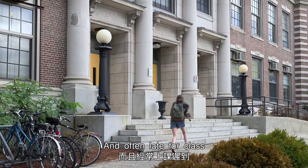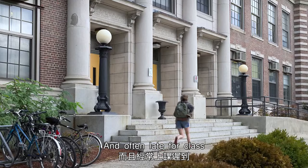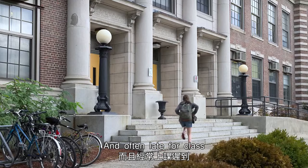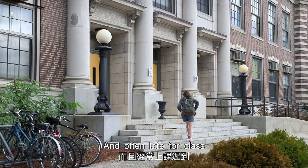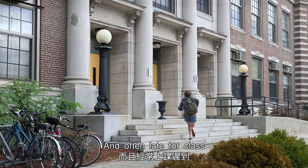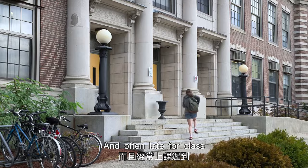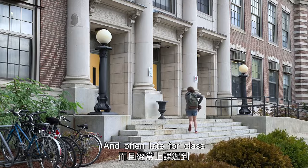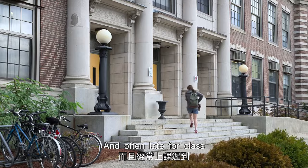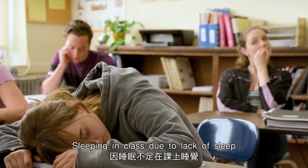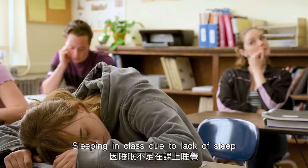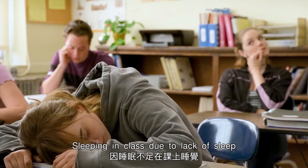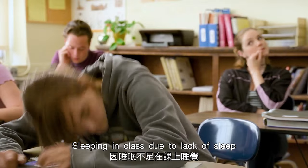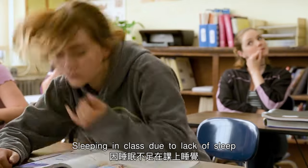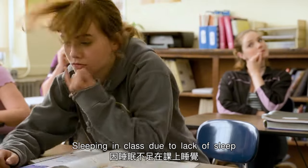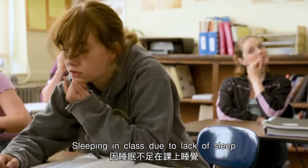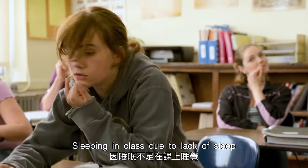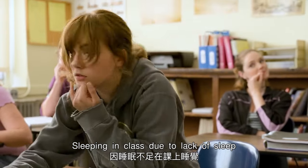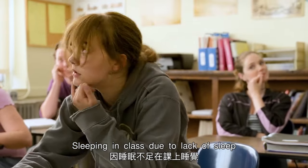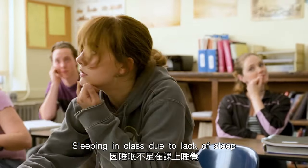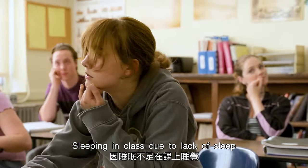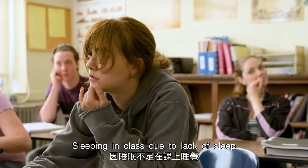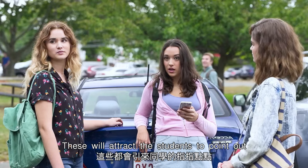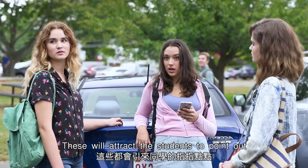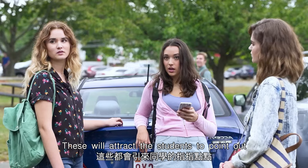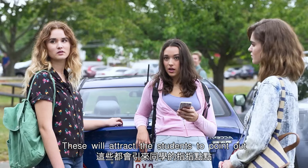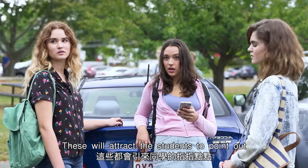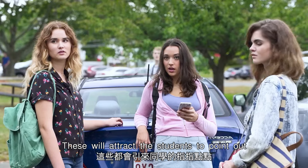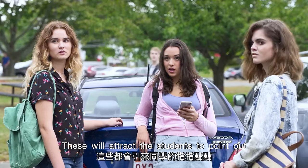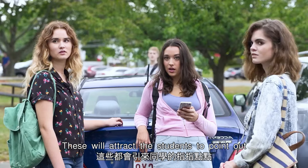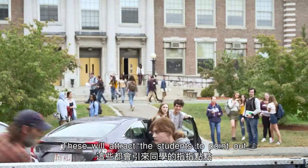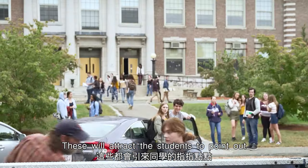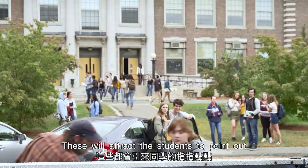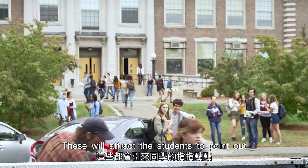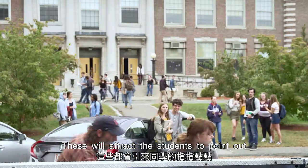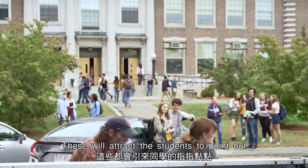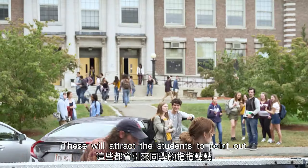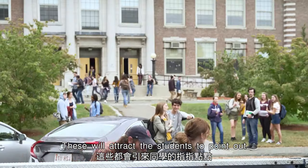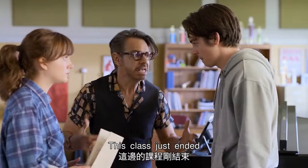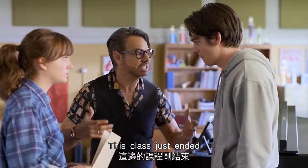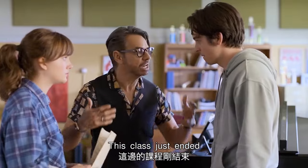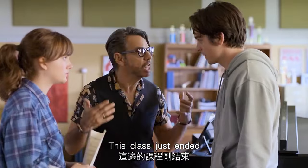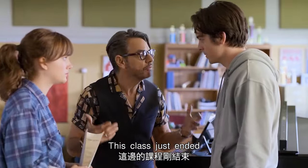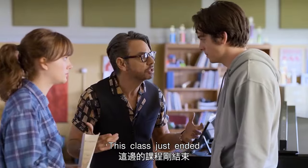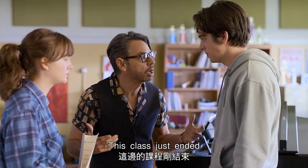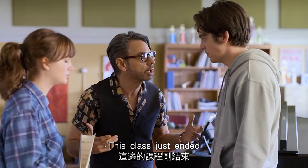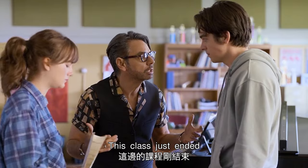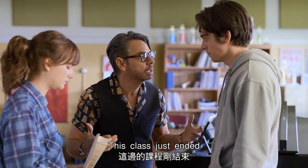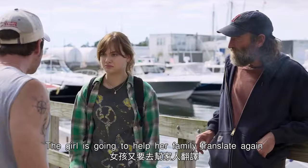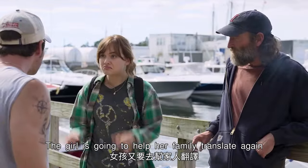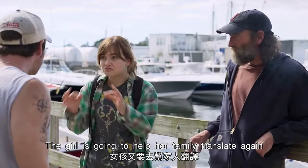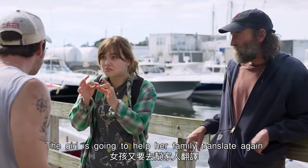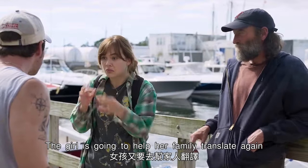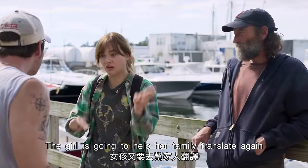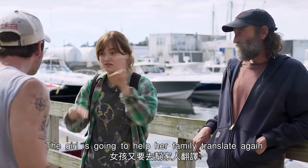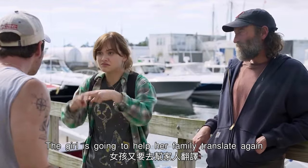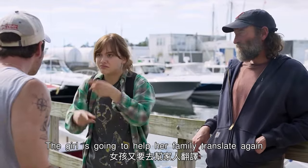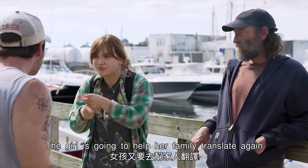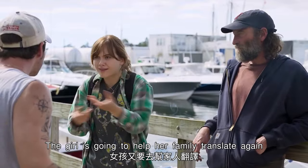经常上课迟到因睡眠不足在课上睡觉这些都会引来同学的指指点点这边的课程刚结束女孩又要去帮家人翻译